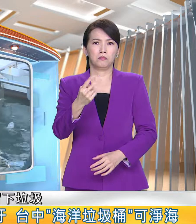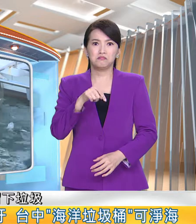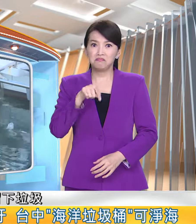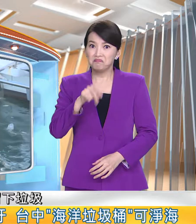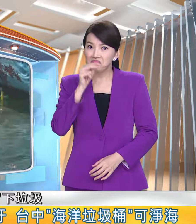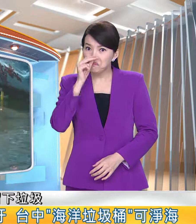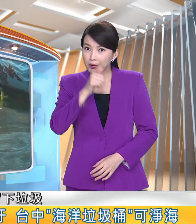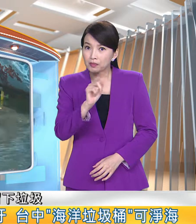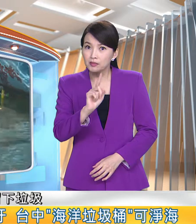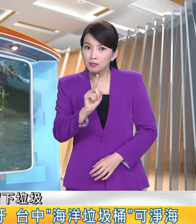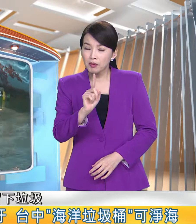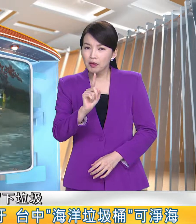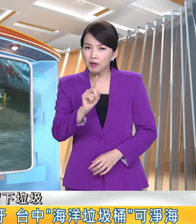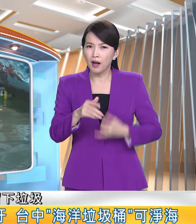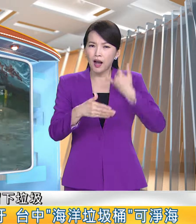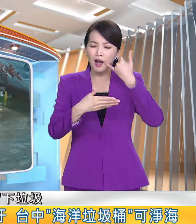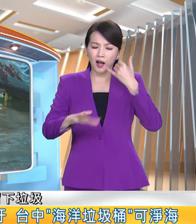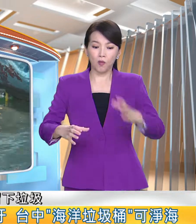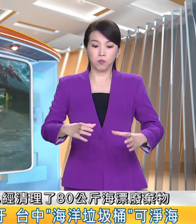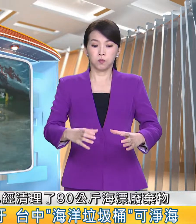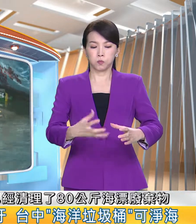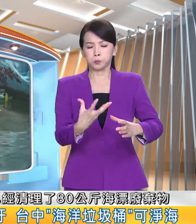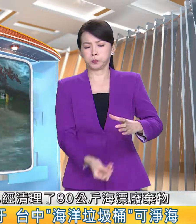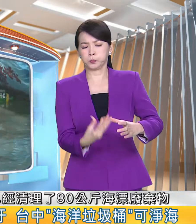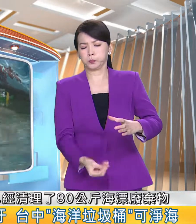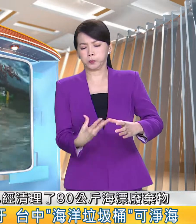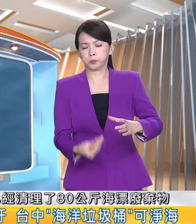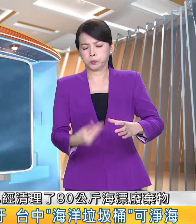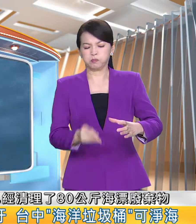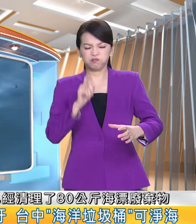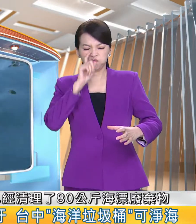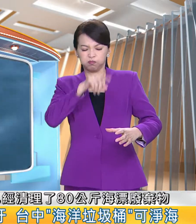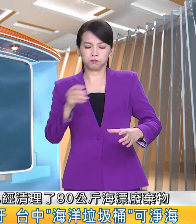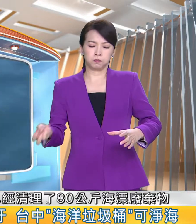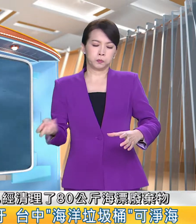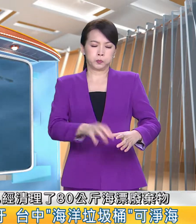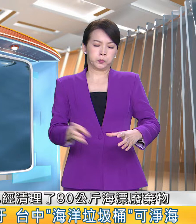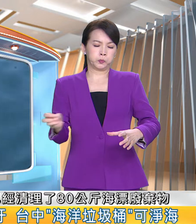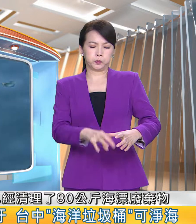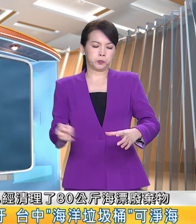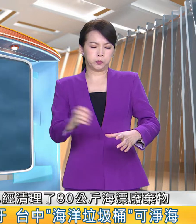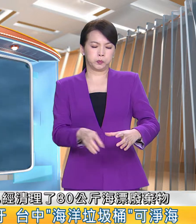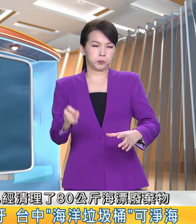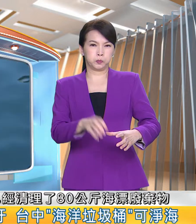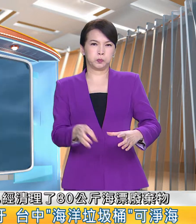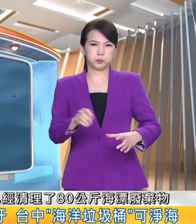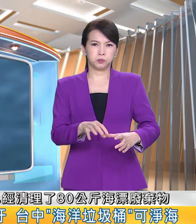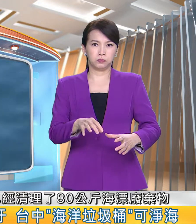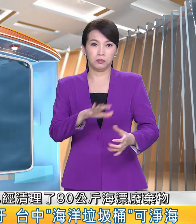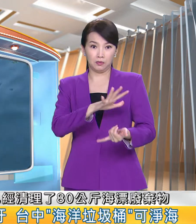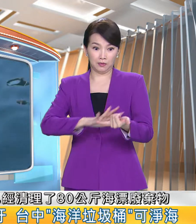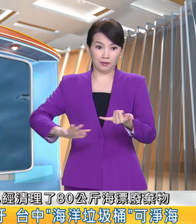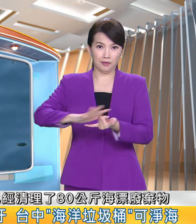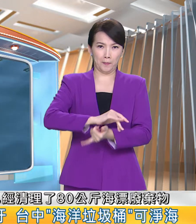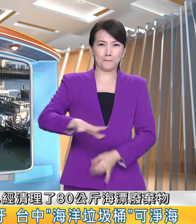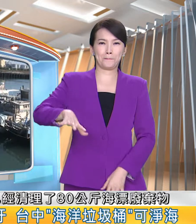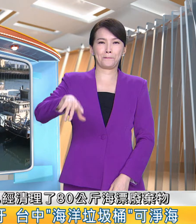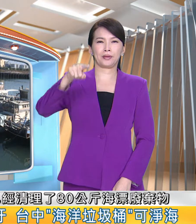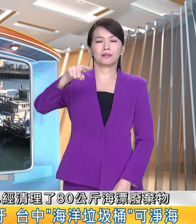入海水，留下垃圾。而一个月下来，已经清理了80公斤